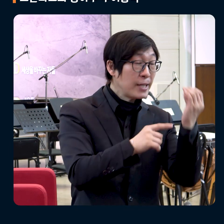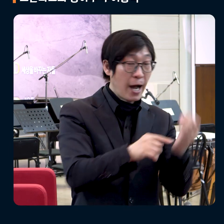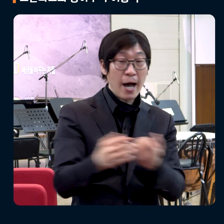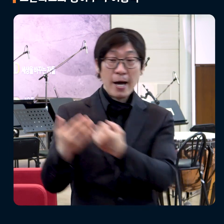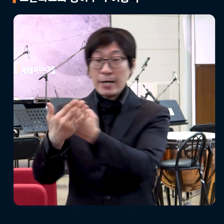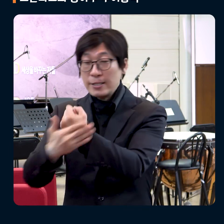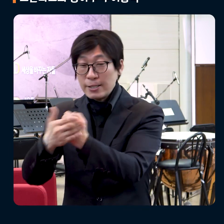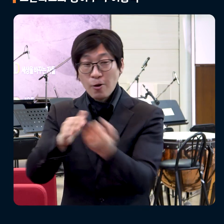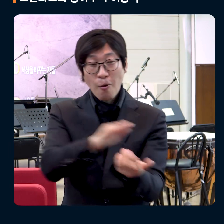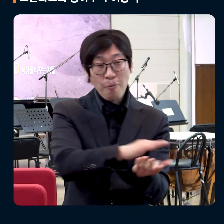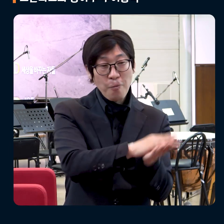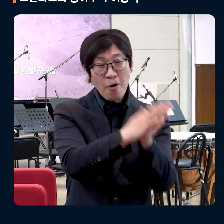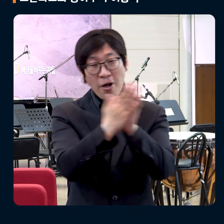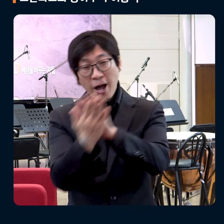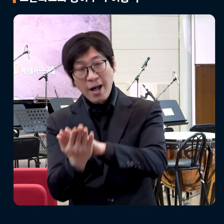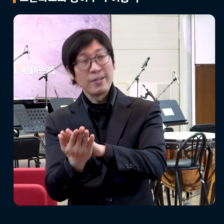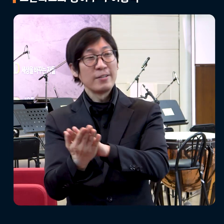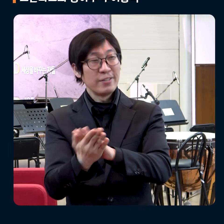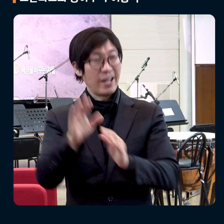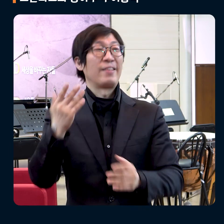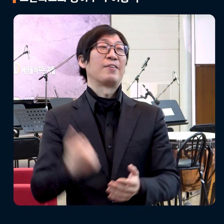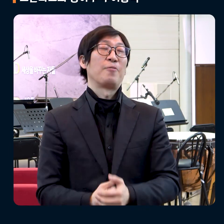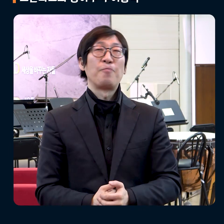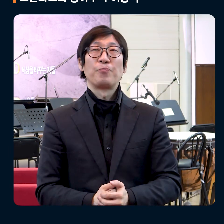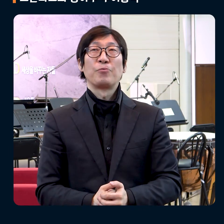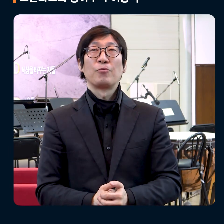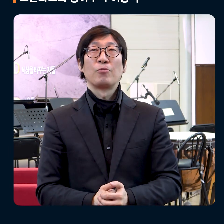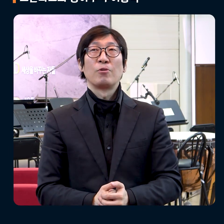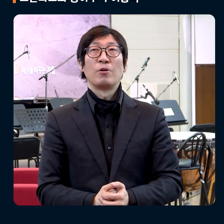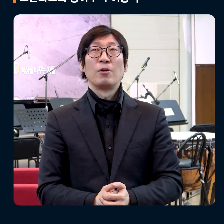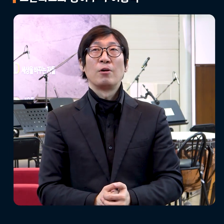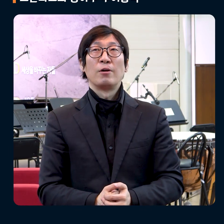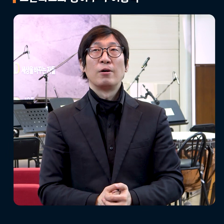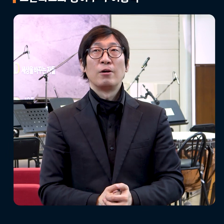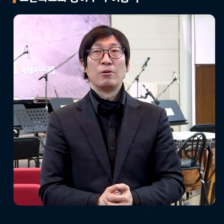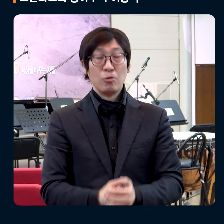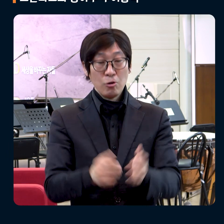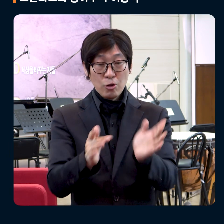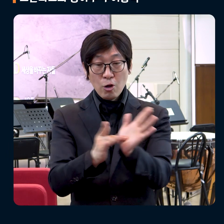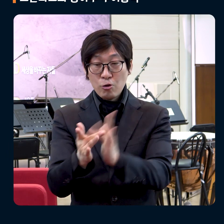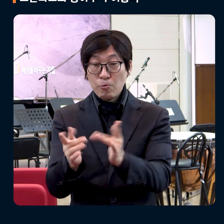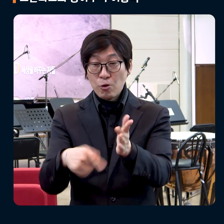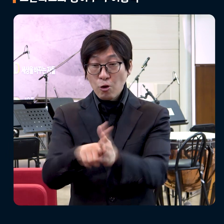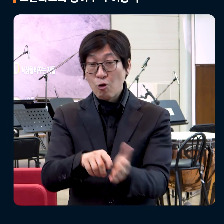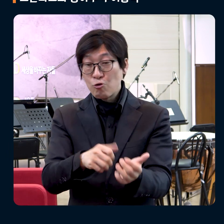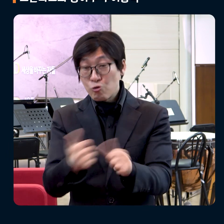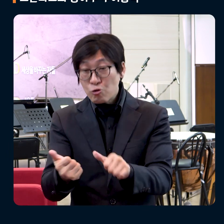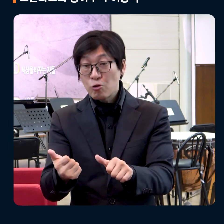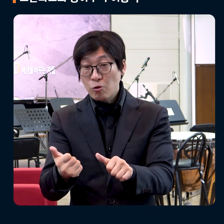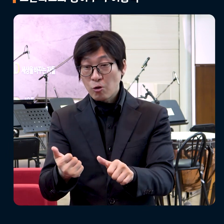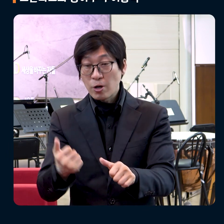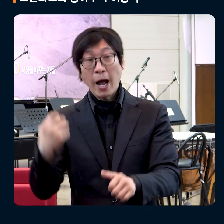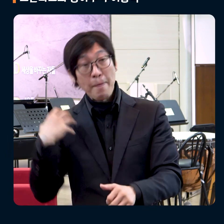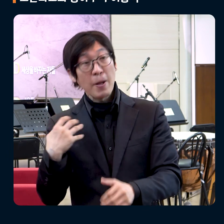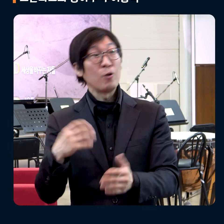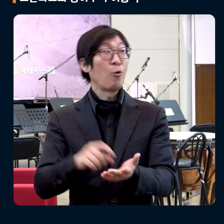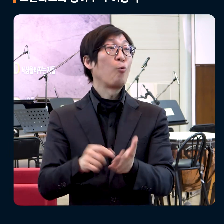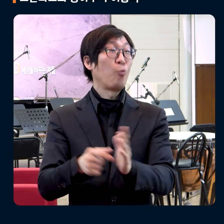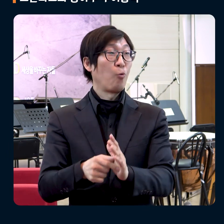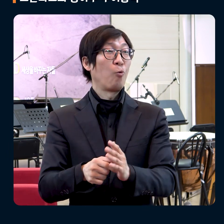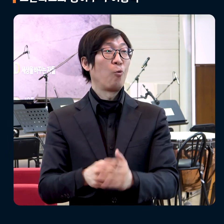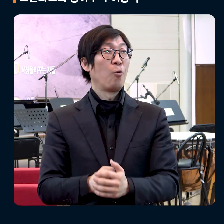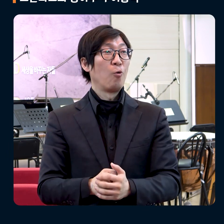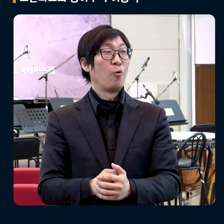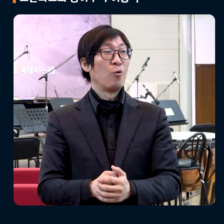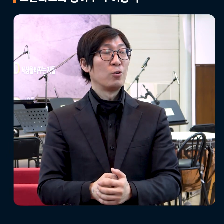이유, 어떻게 이렇게 신비했던 사람이 정말 예수를 위해서 죽을 수 있는 그런 은혜의 사람이 됐는가, 신비가 은혜가